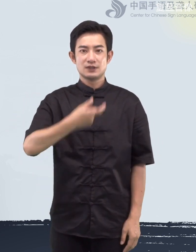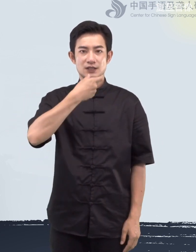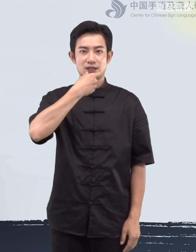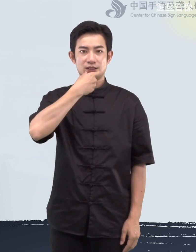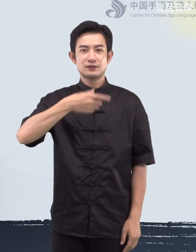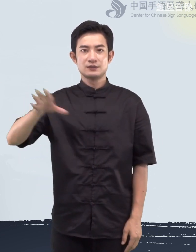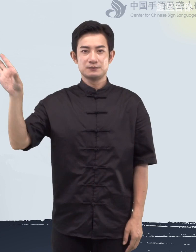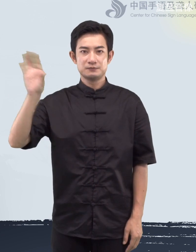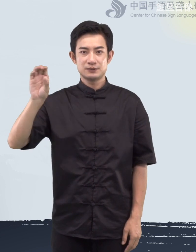李白。